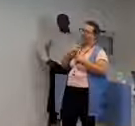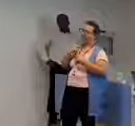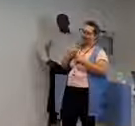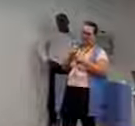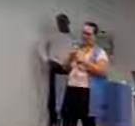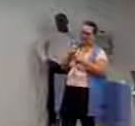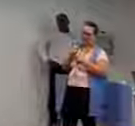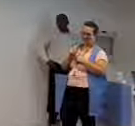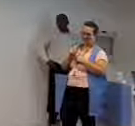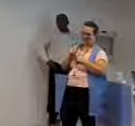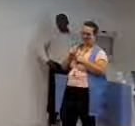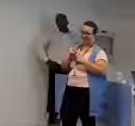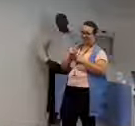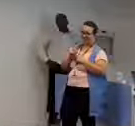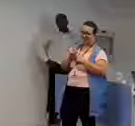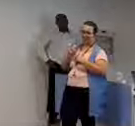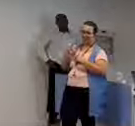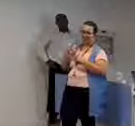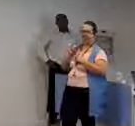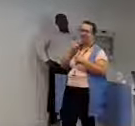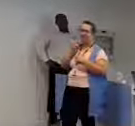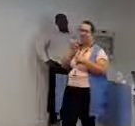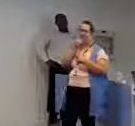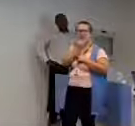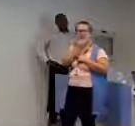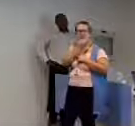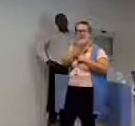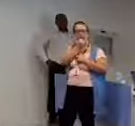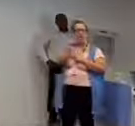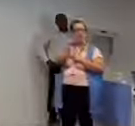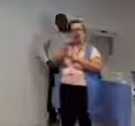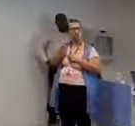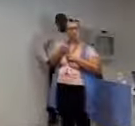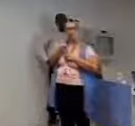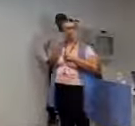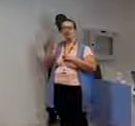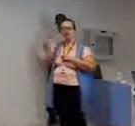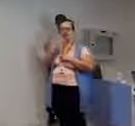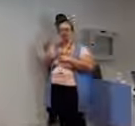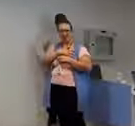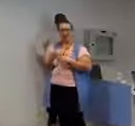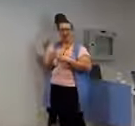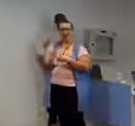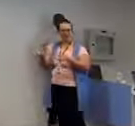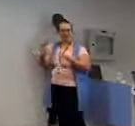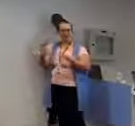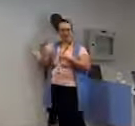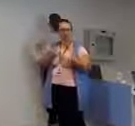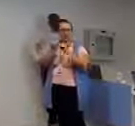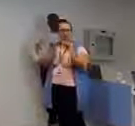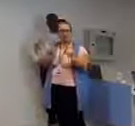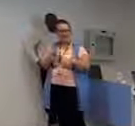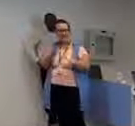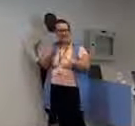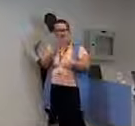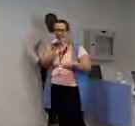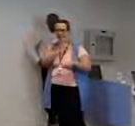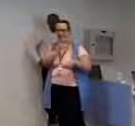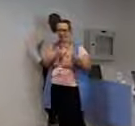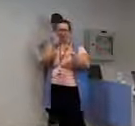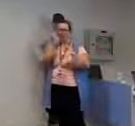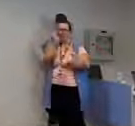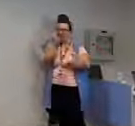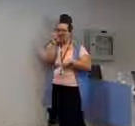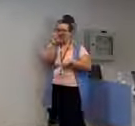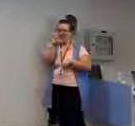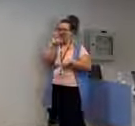Que vocês falem, não, esse processo que a gente viu lá inicialmente de planejar, fazer